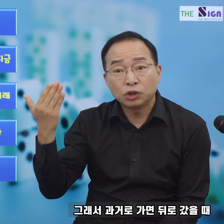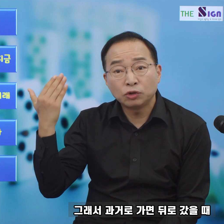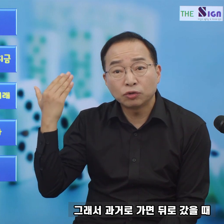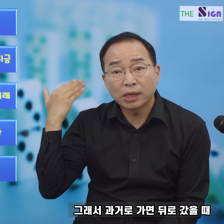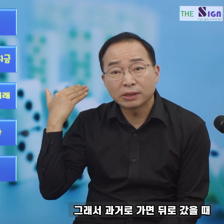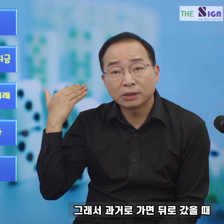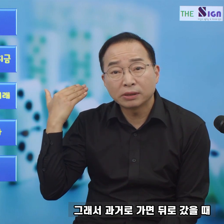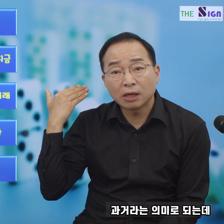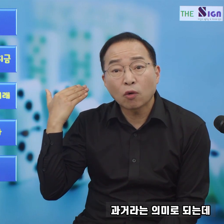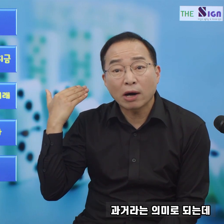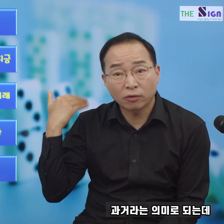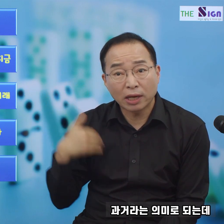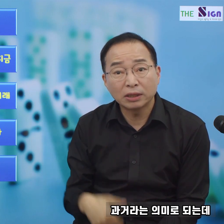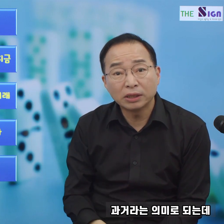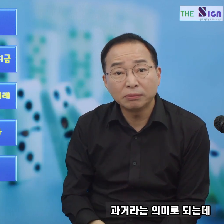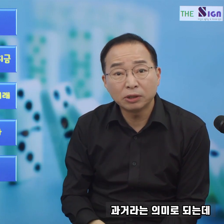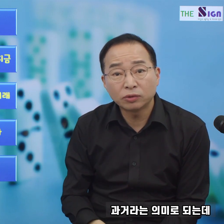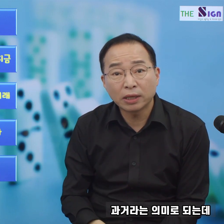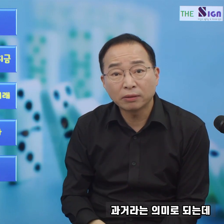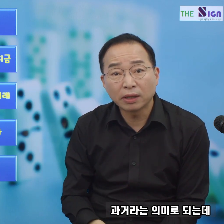뒤로 갔을 때 과거라는 의미로 되는데